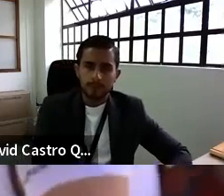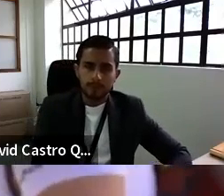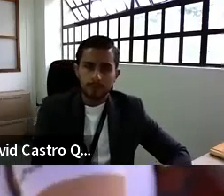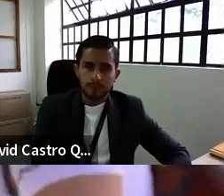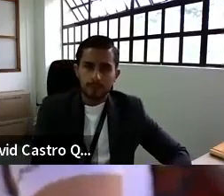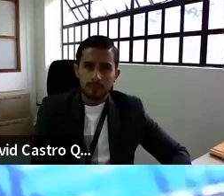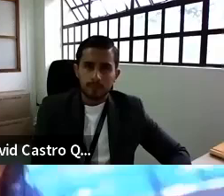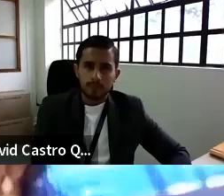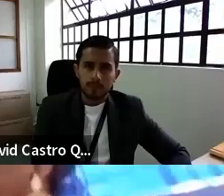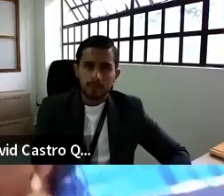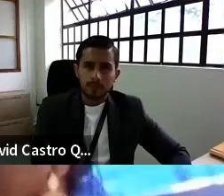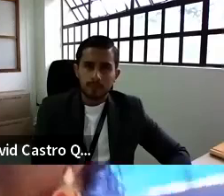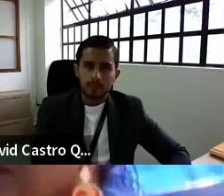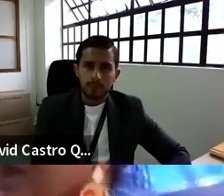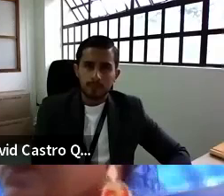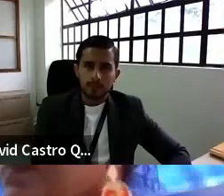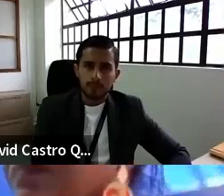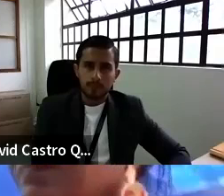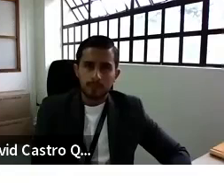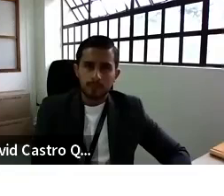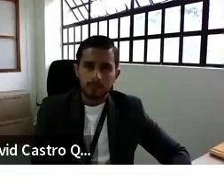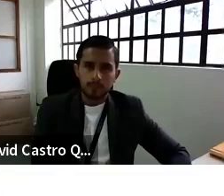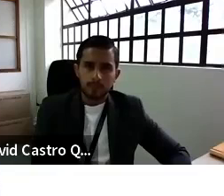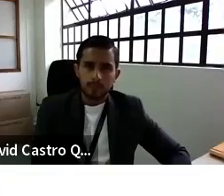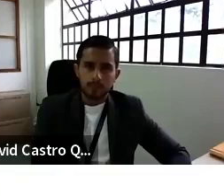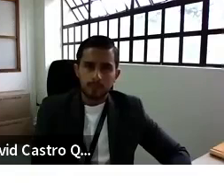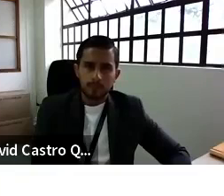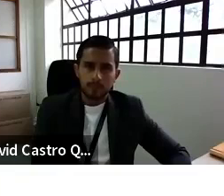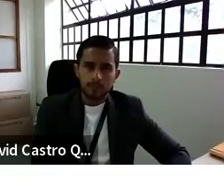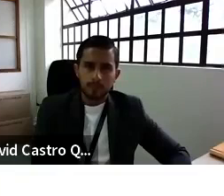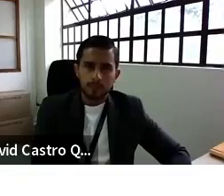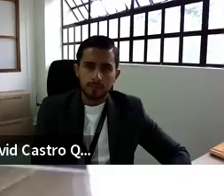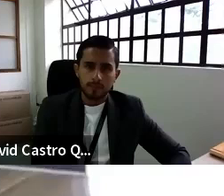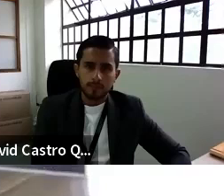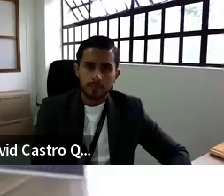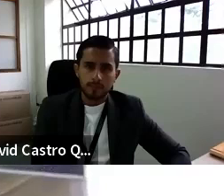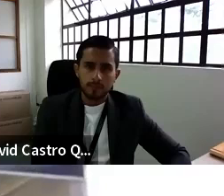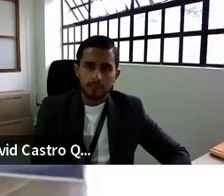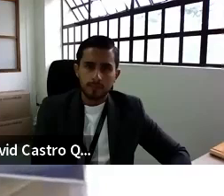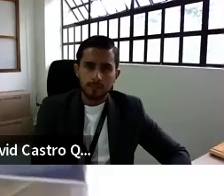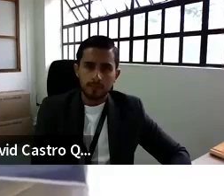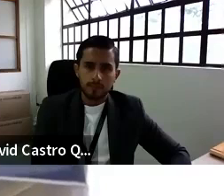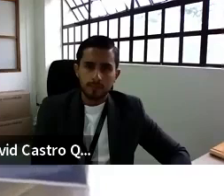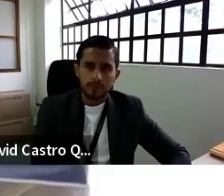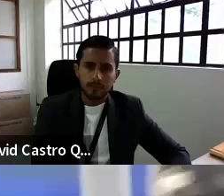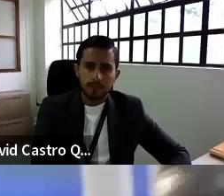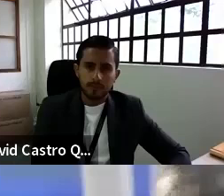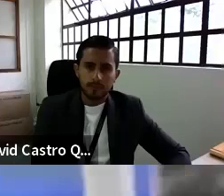bueno por acá nos hacen el cuidado del corazón por aquí nos hacen cómo mantener activos sanos si la glucometría